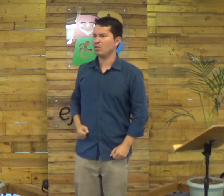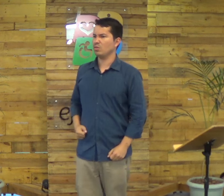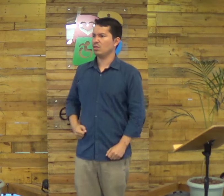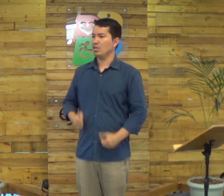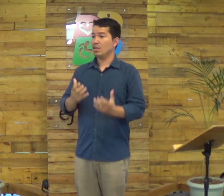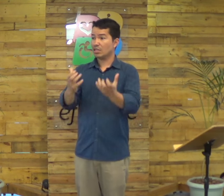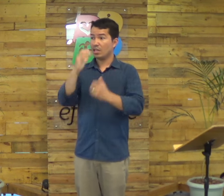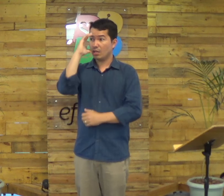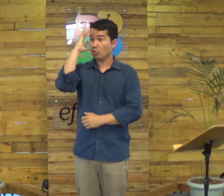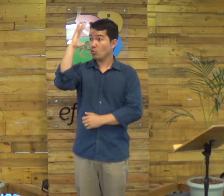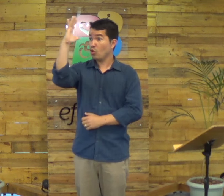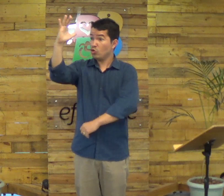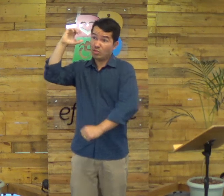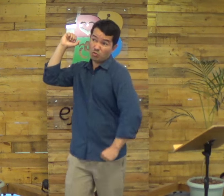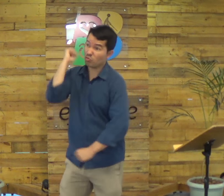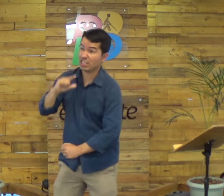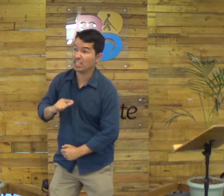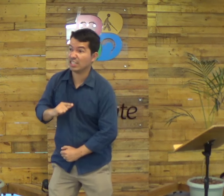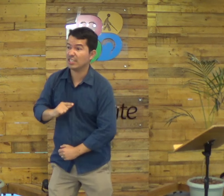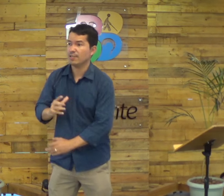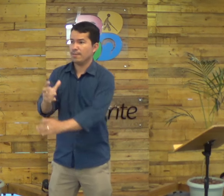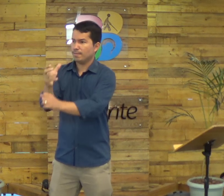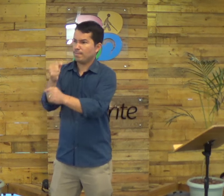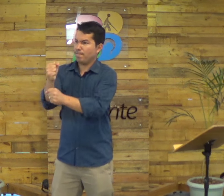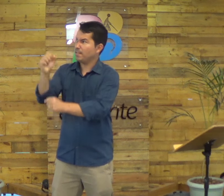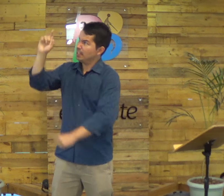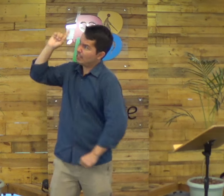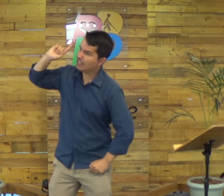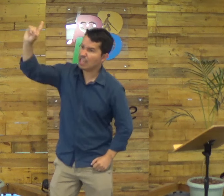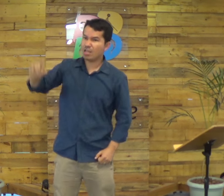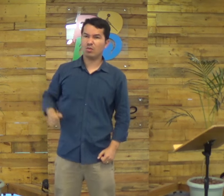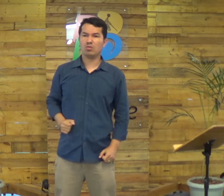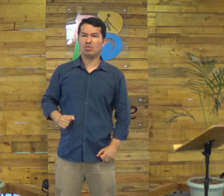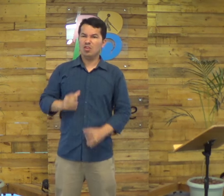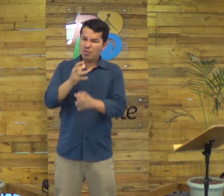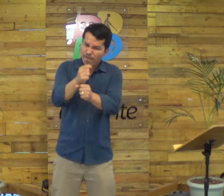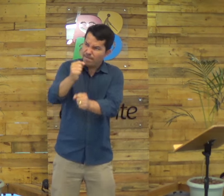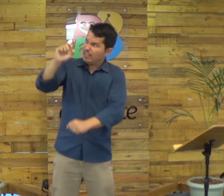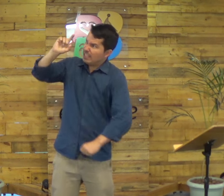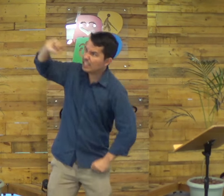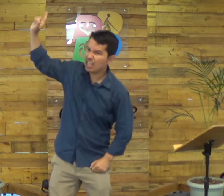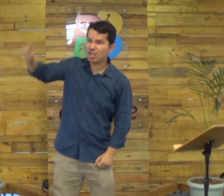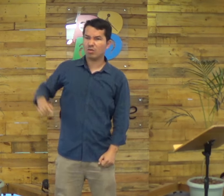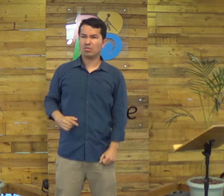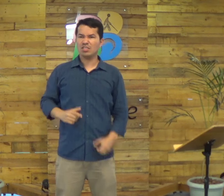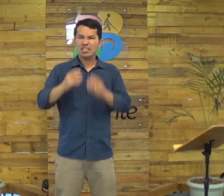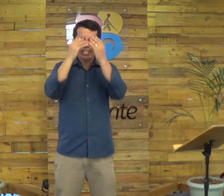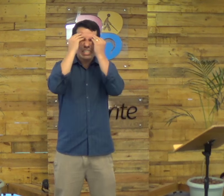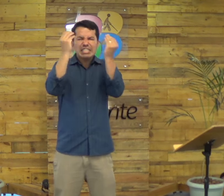em Deus, se você quer ter sonhos realizados, confia em Deus, confia em Deus,